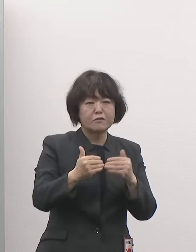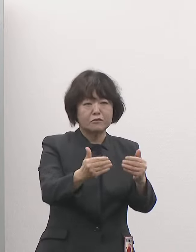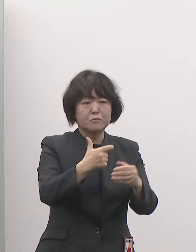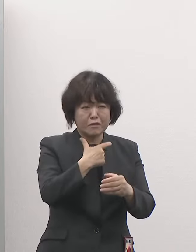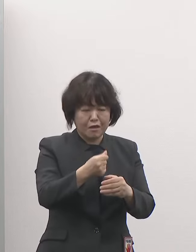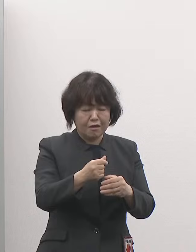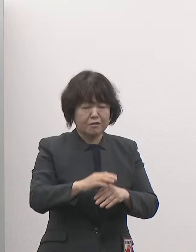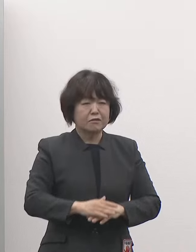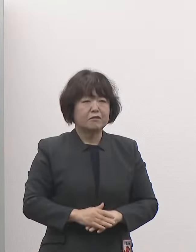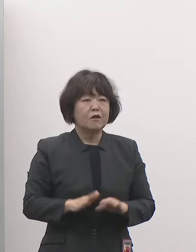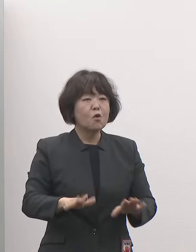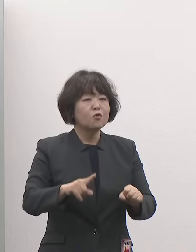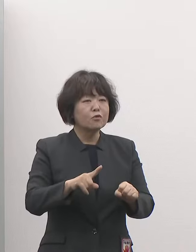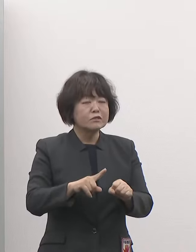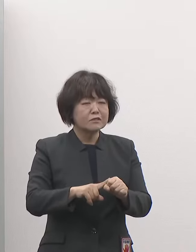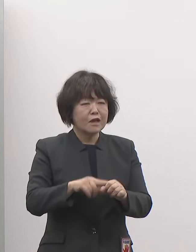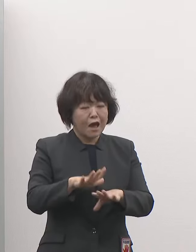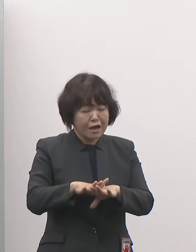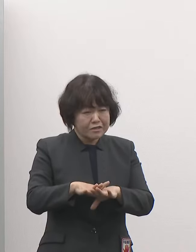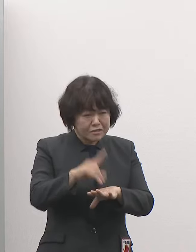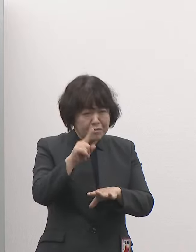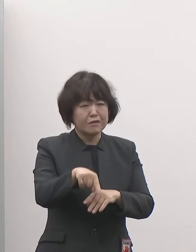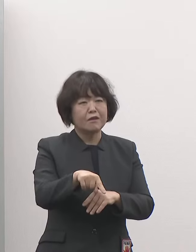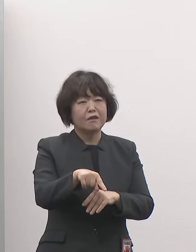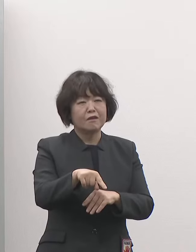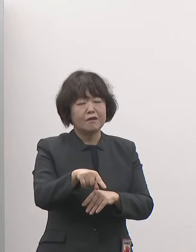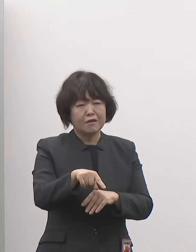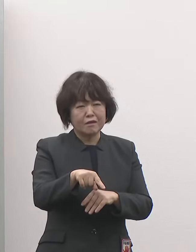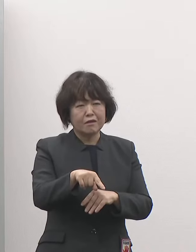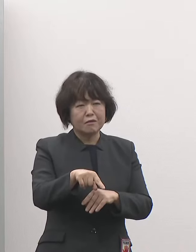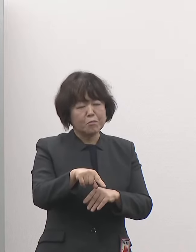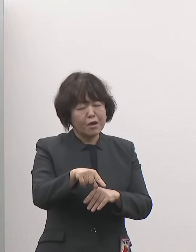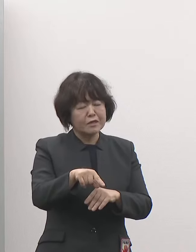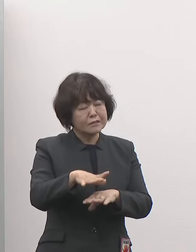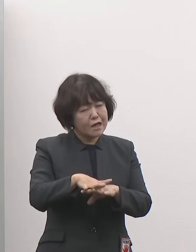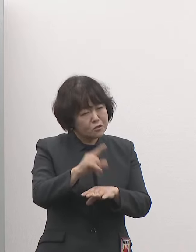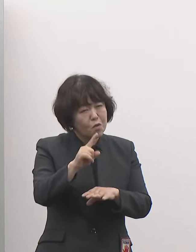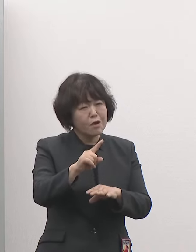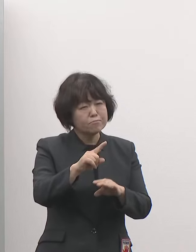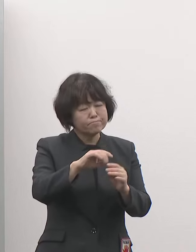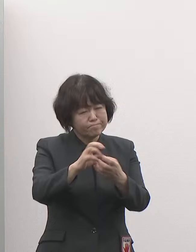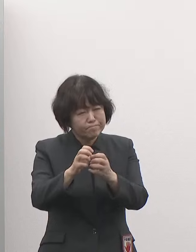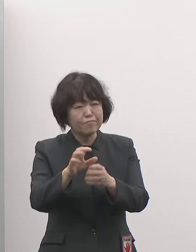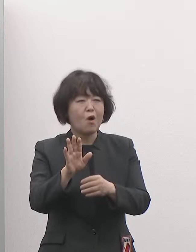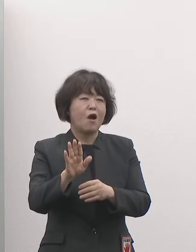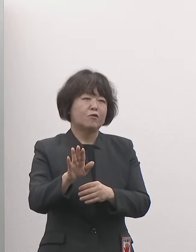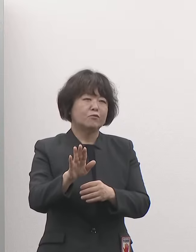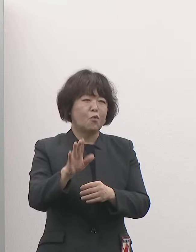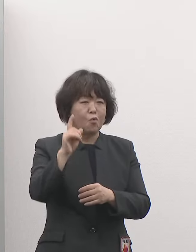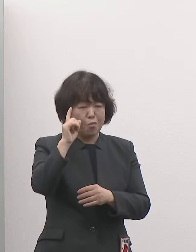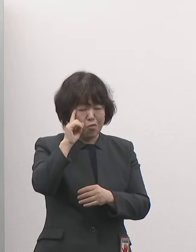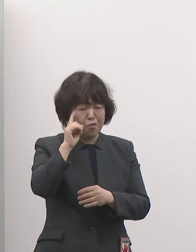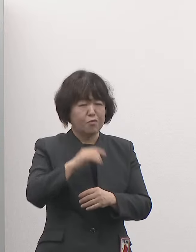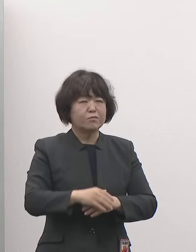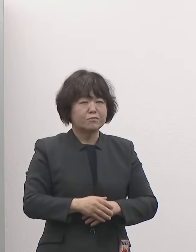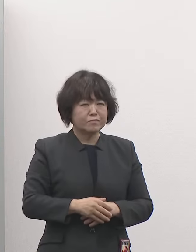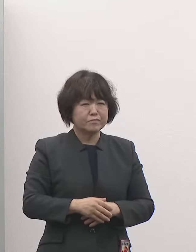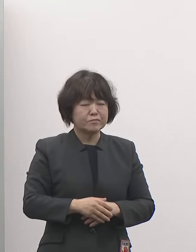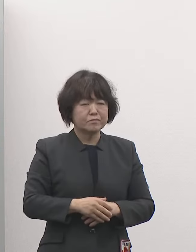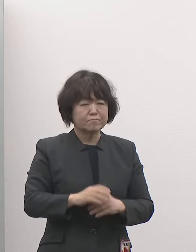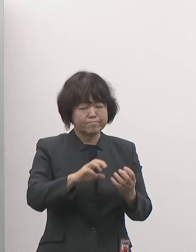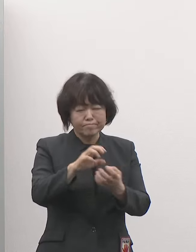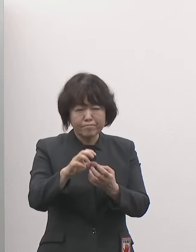年初めての、取り組みですので、多少の混乱はあるのかもしれませんけれども、ただできる限りその混乱が軽微な